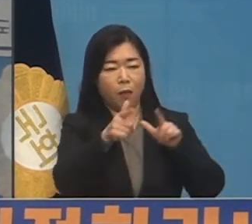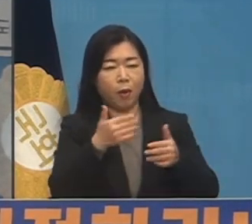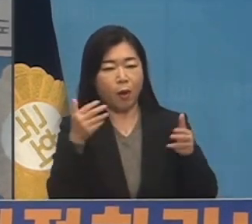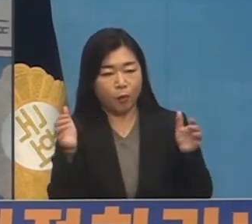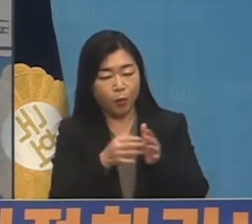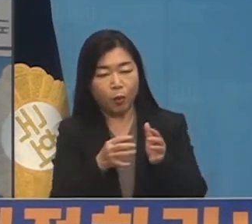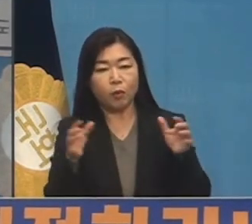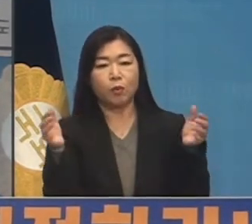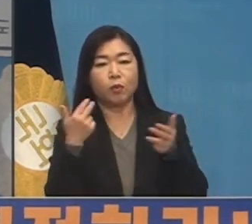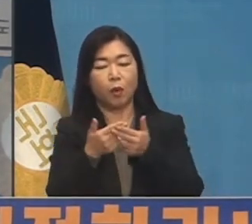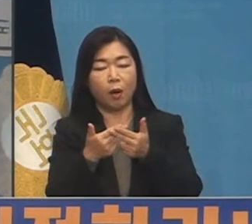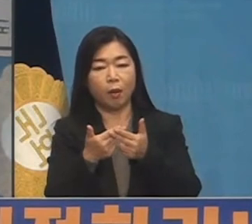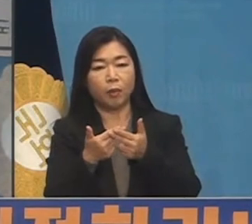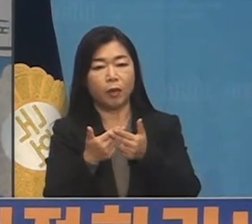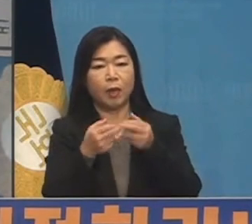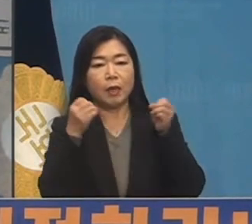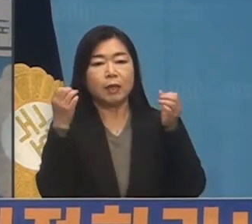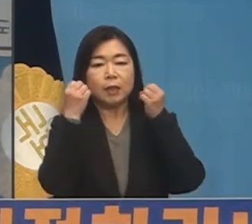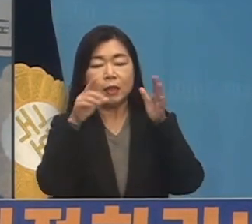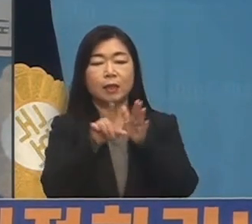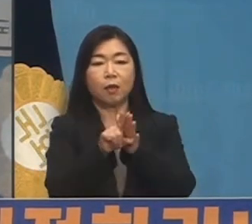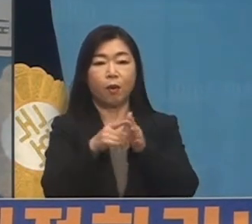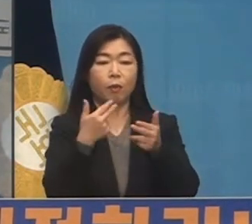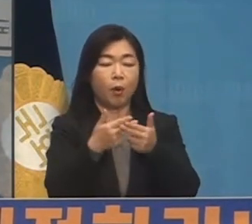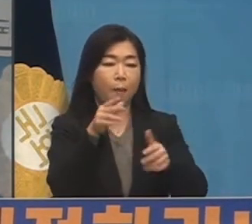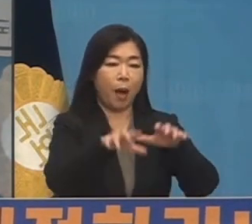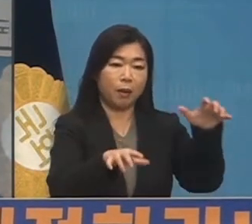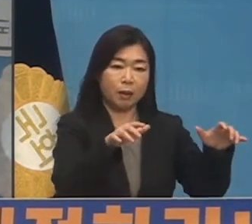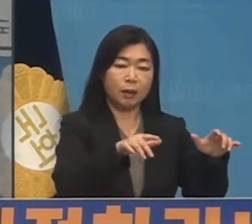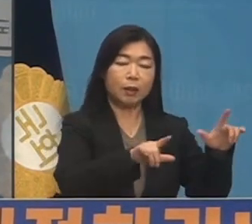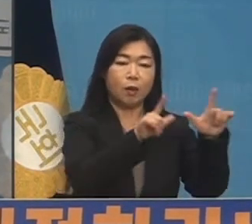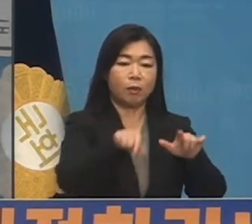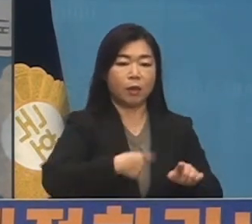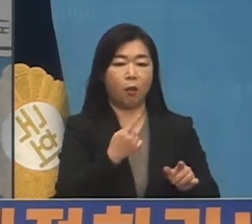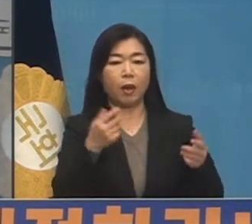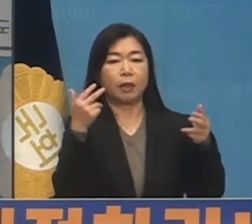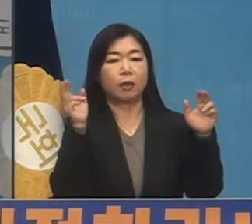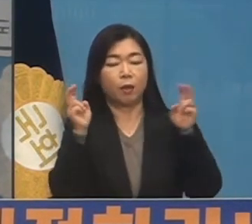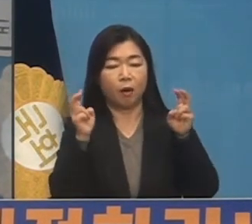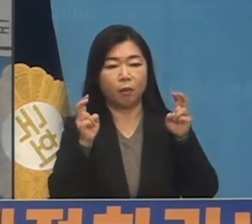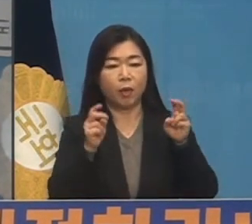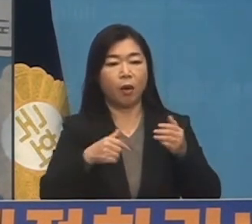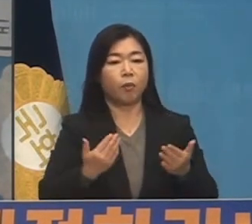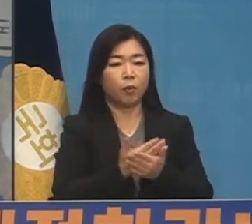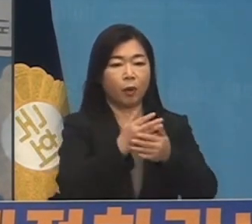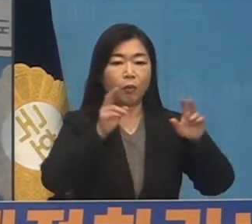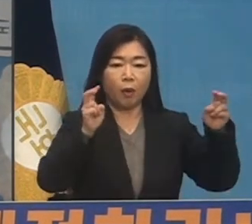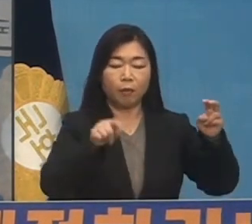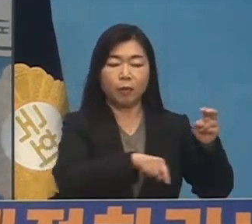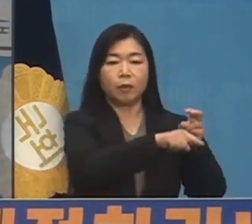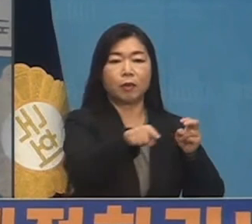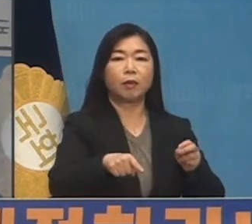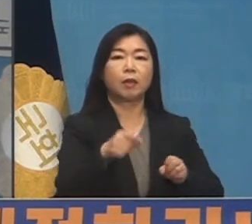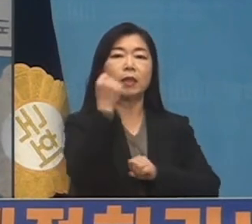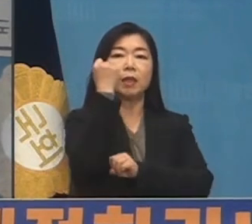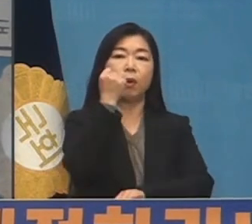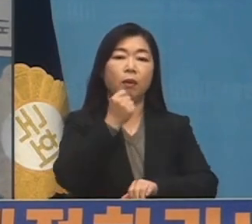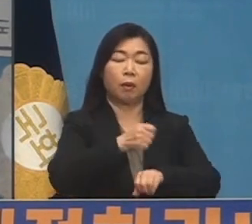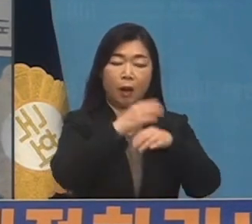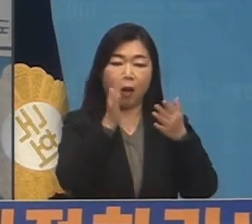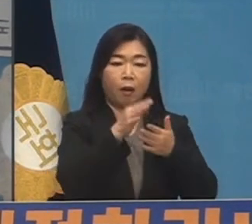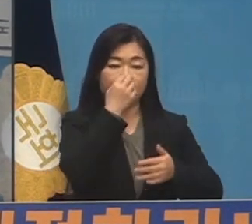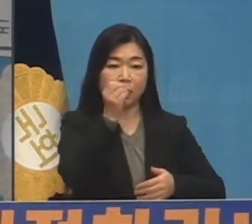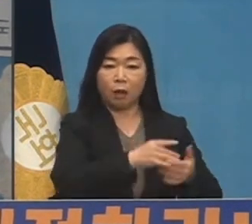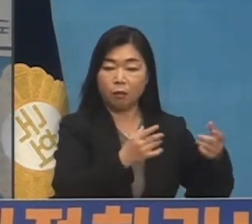생활협동조합과 신협을, 사회적기업과 마을기업을, 협동조합과 자활기업을, 그리고 소셜벤처를 일궈온 주체다.